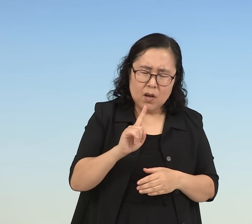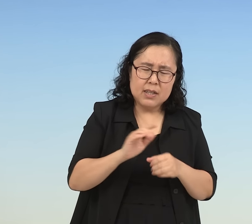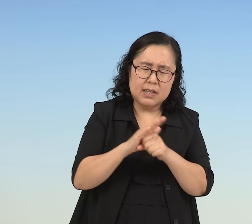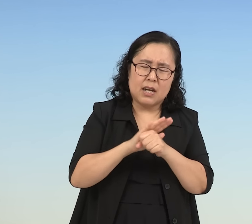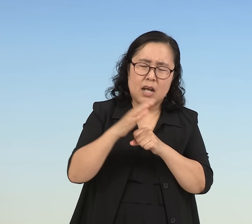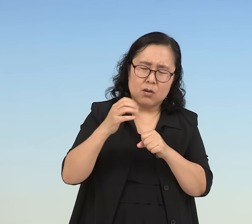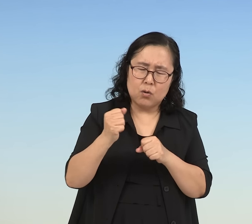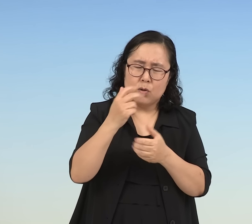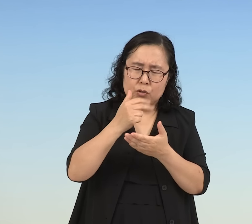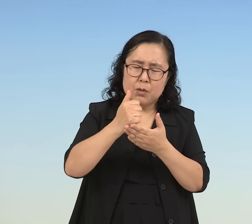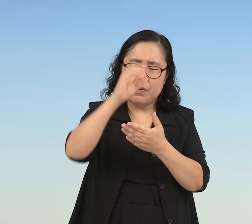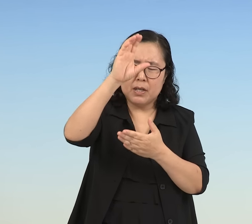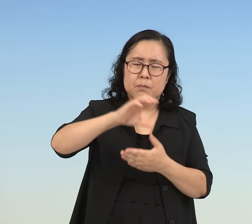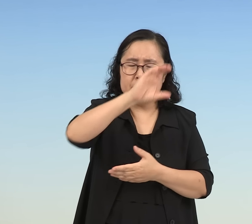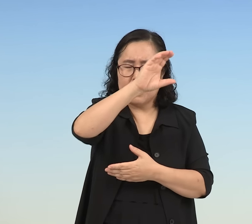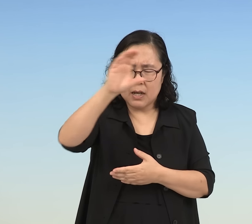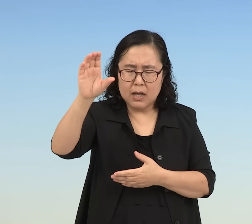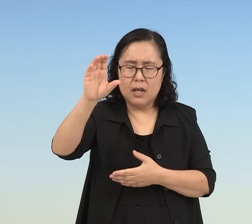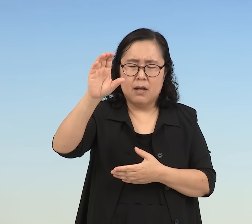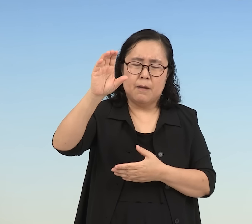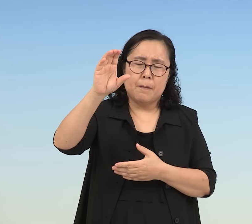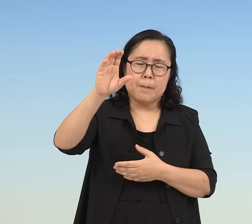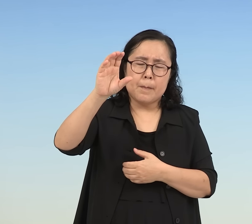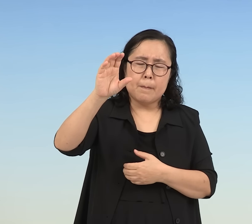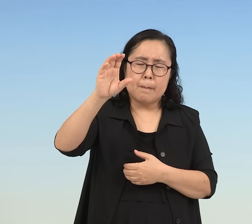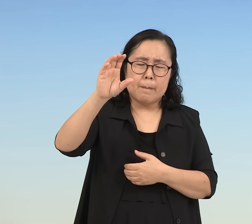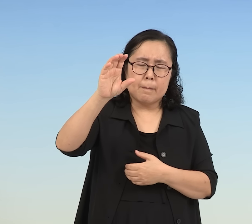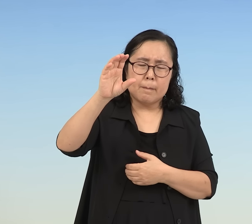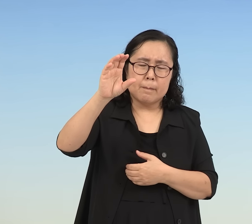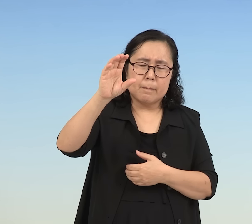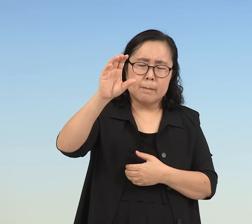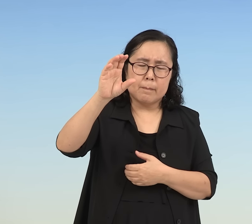사랑으로 주님의 십자가,